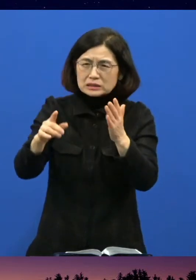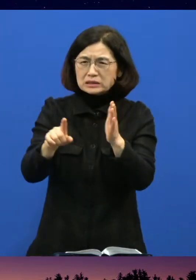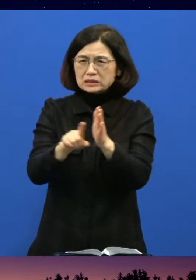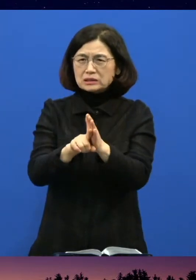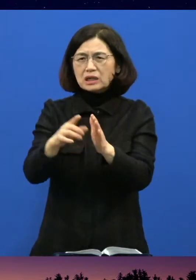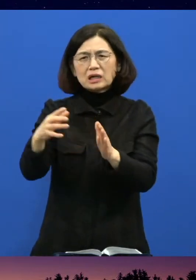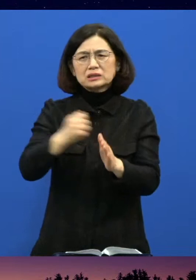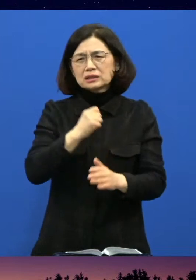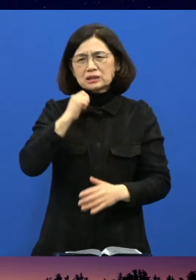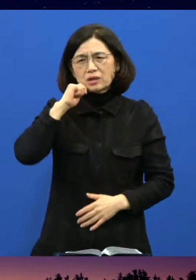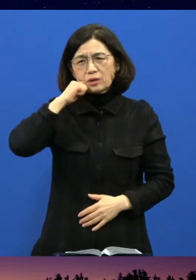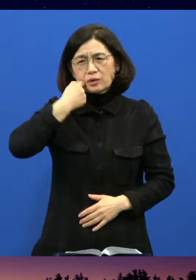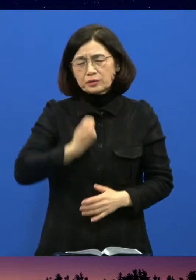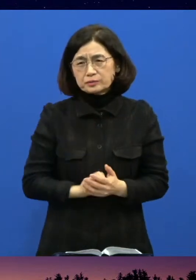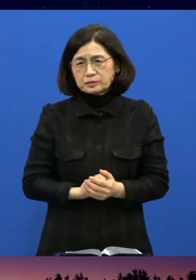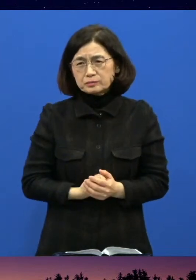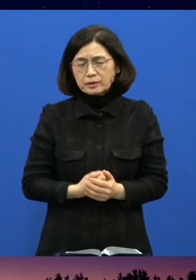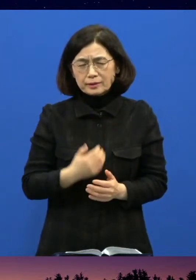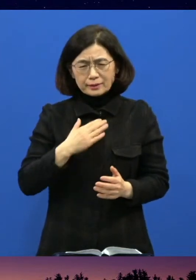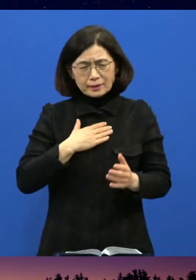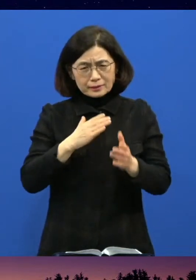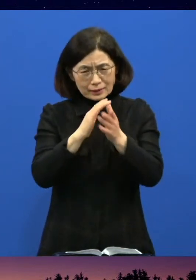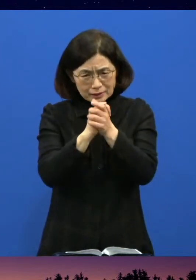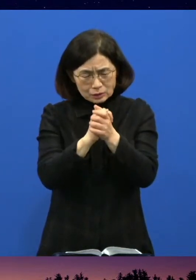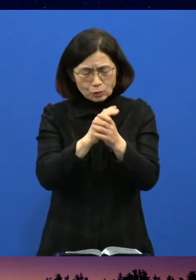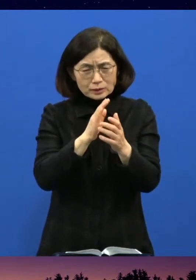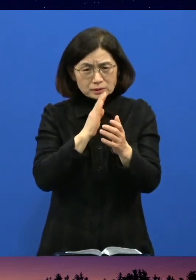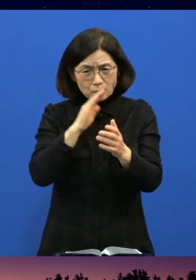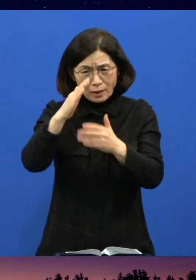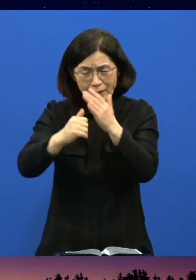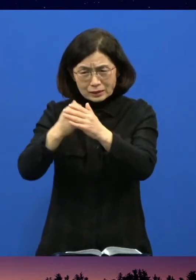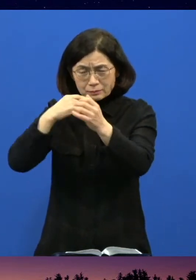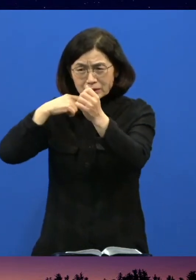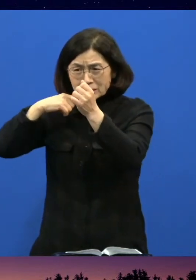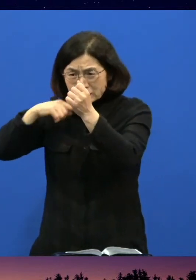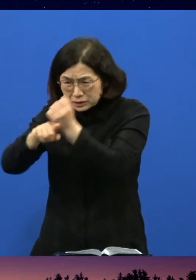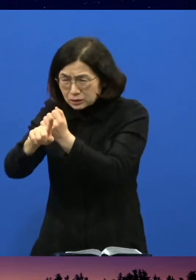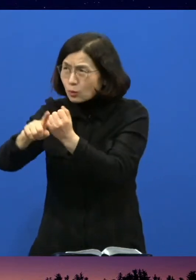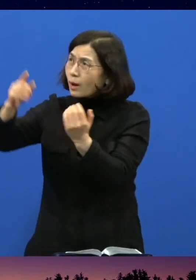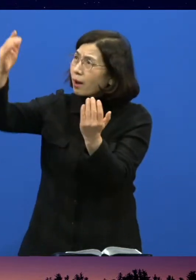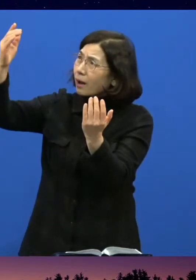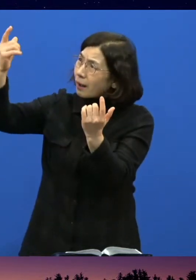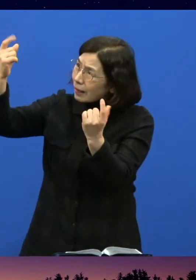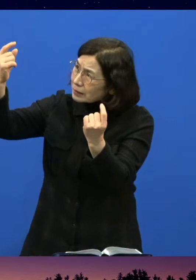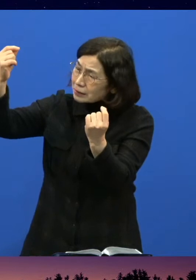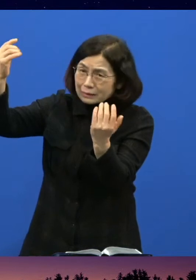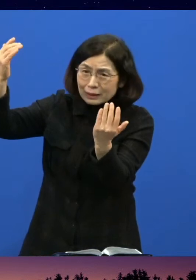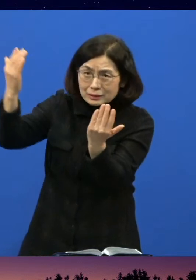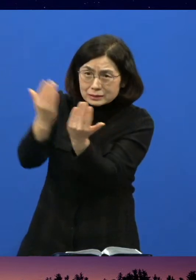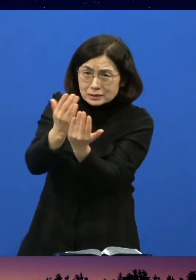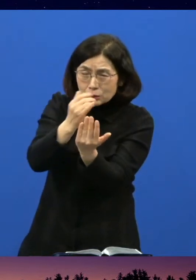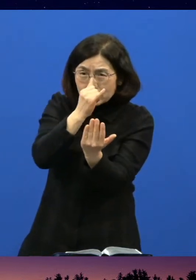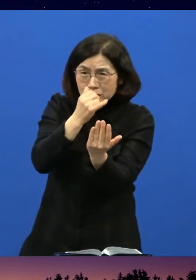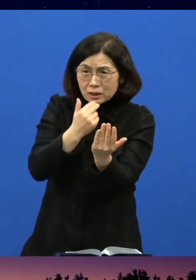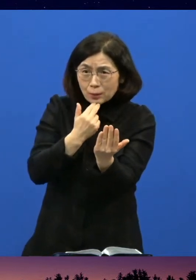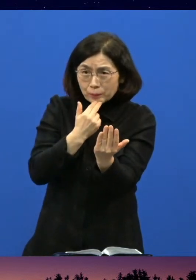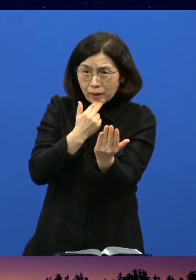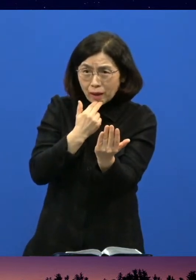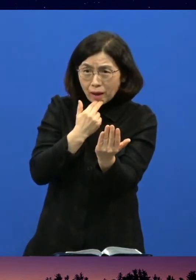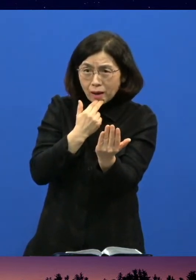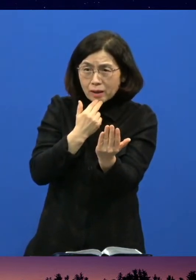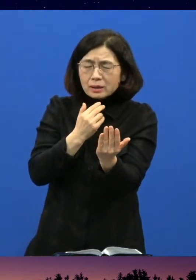만약에 우리가 기도하는 그 기도가 정말 하나님의 뜻에 일치한다라고 하는 확신이 오면 진짜 그때 평안이 오는